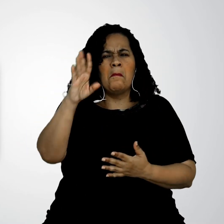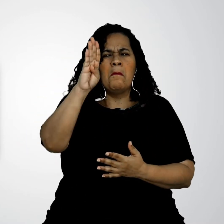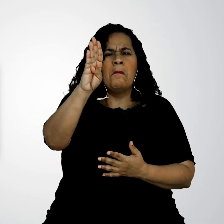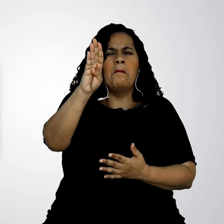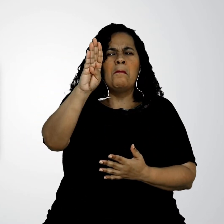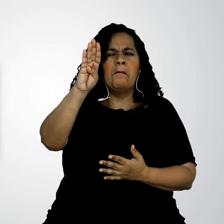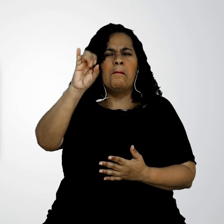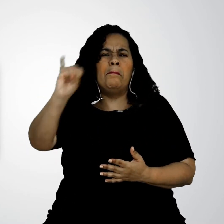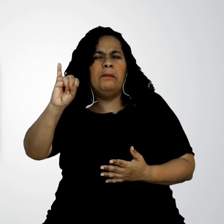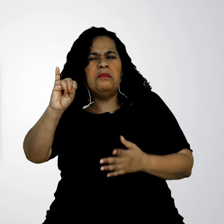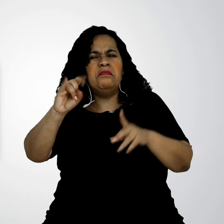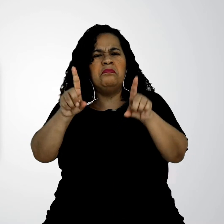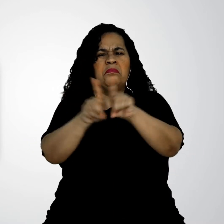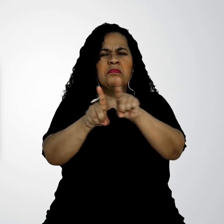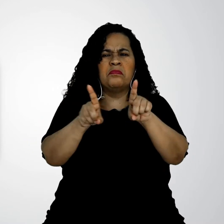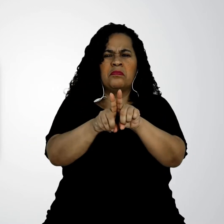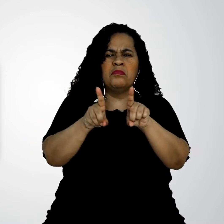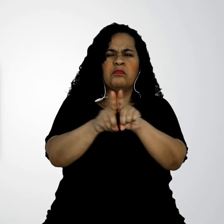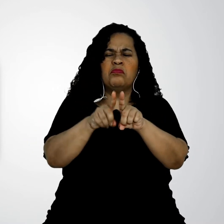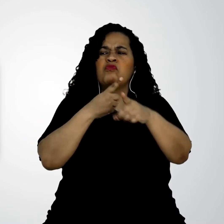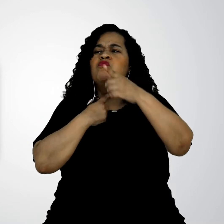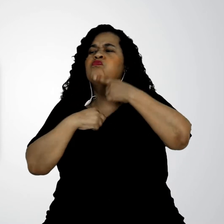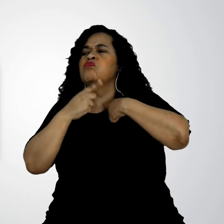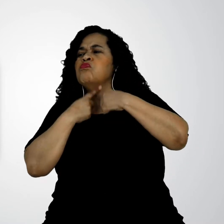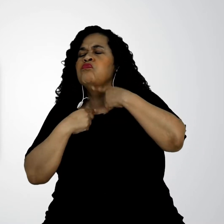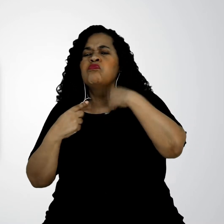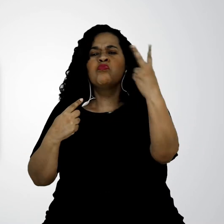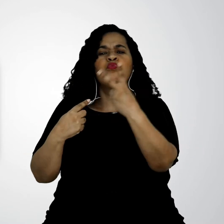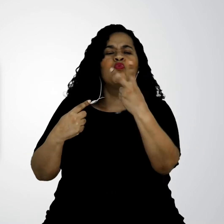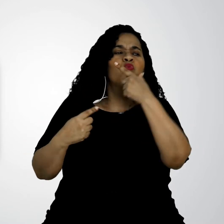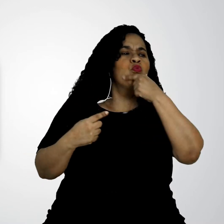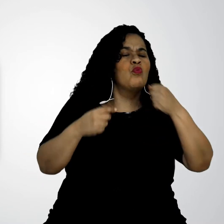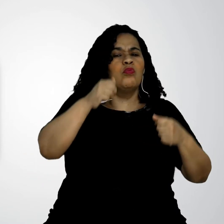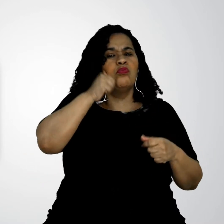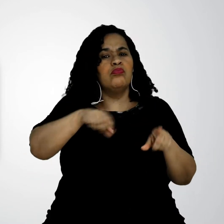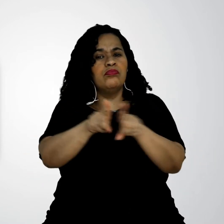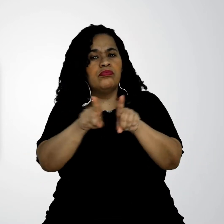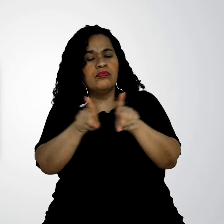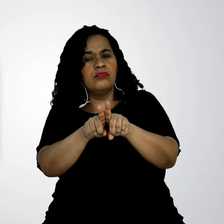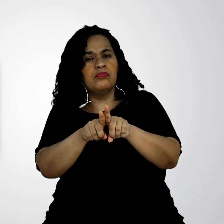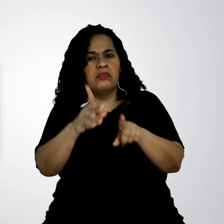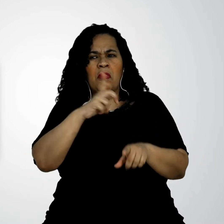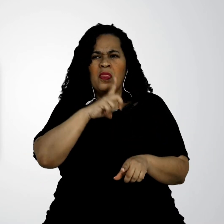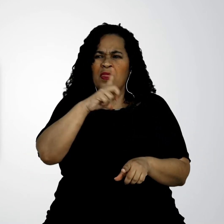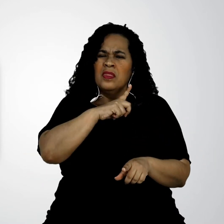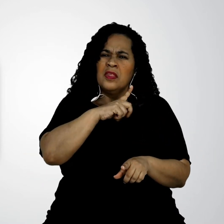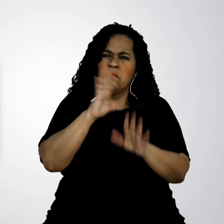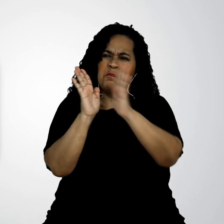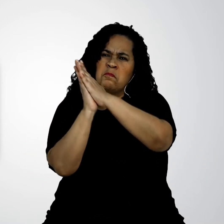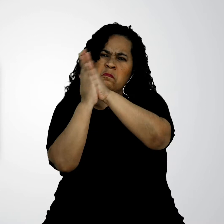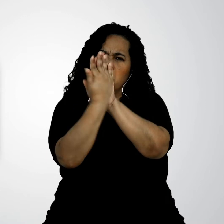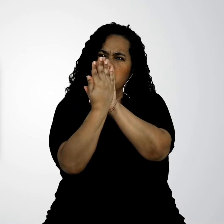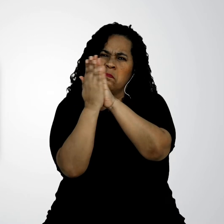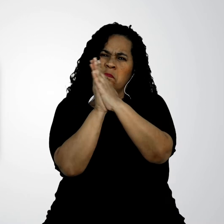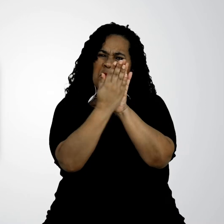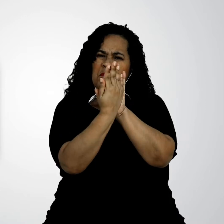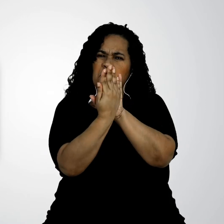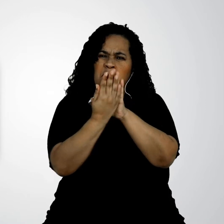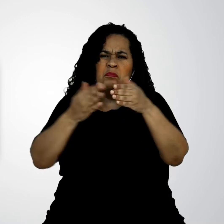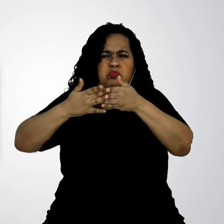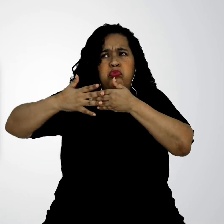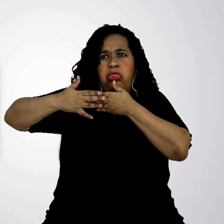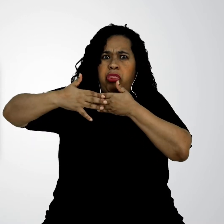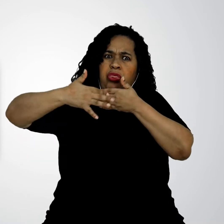que têm essa atração por ambos os sexos, existem os pansexuais, e assim vai uma